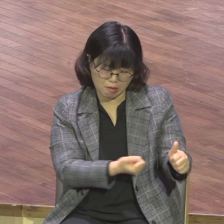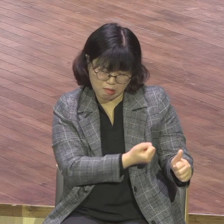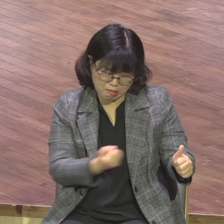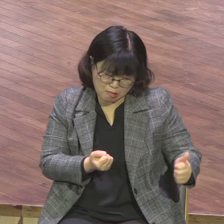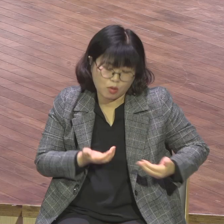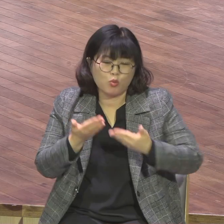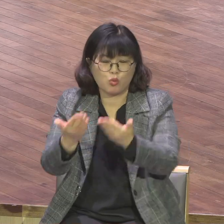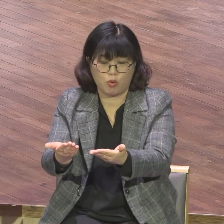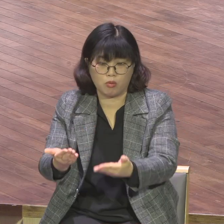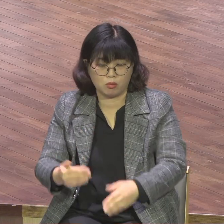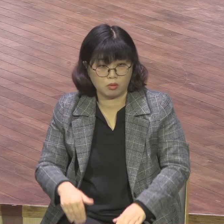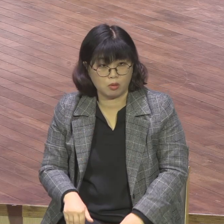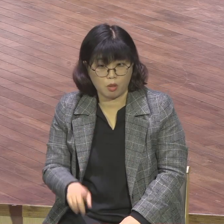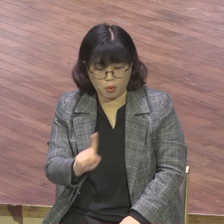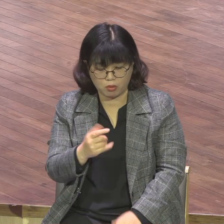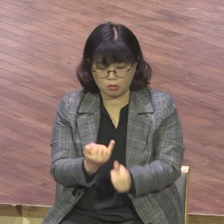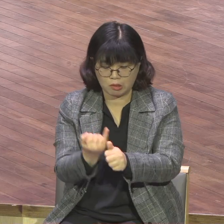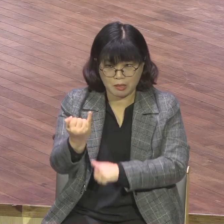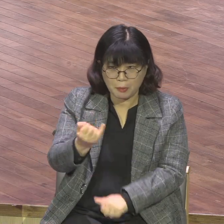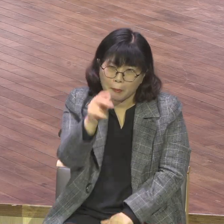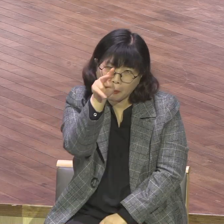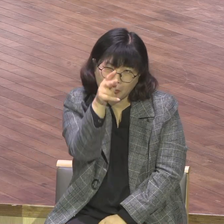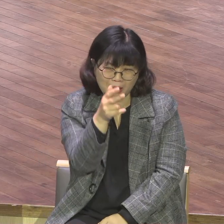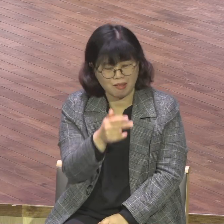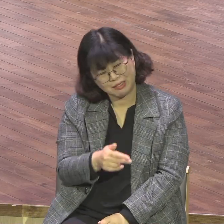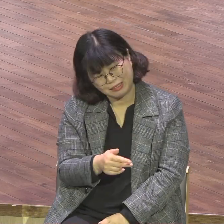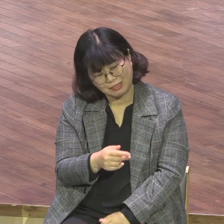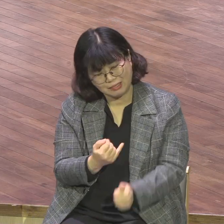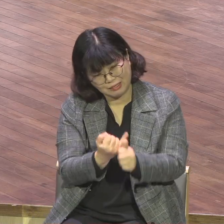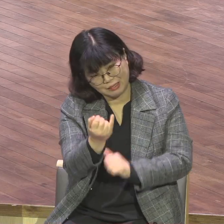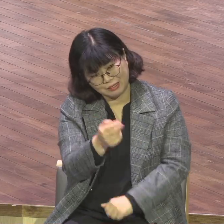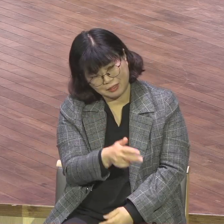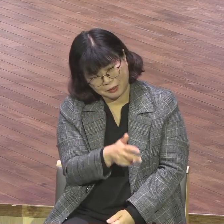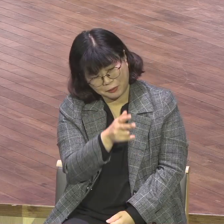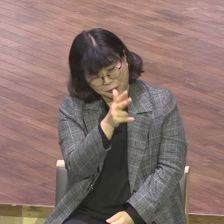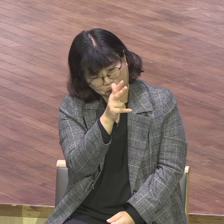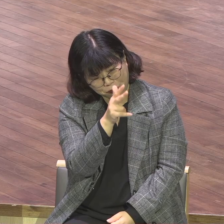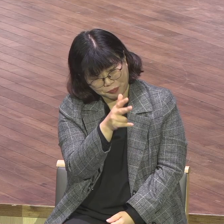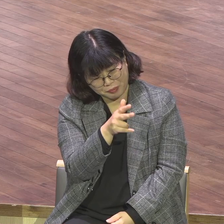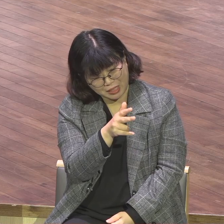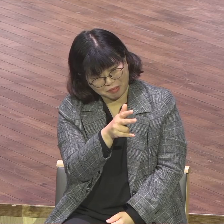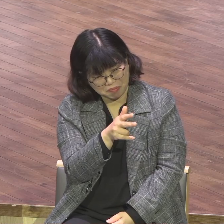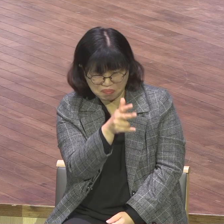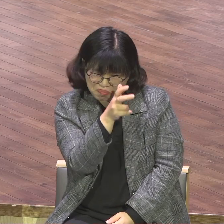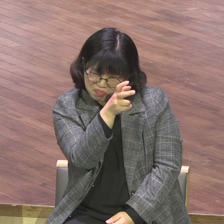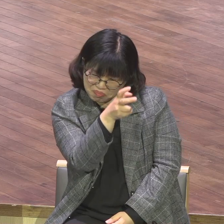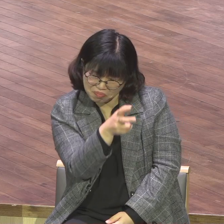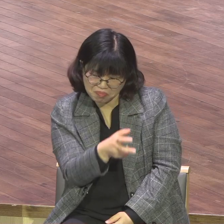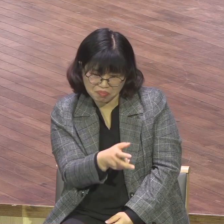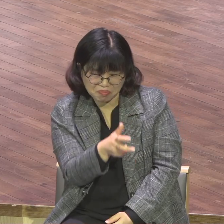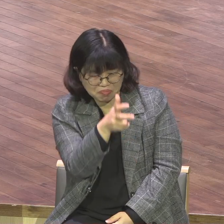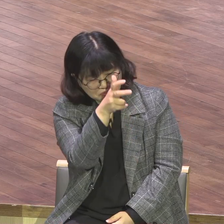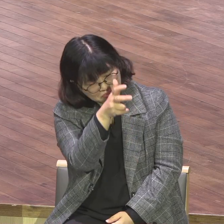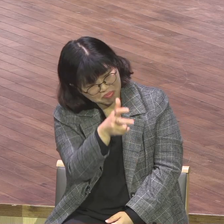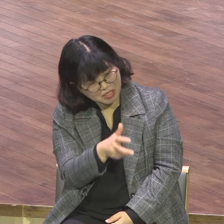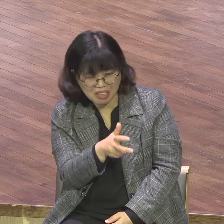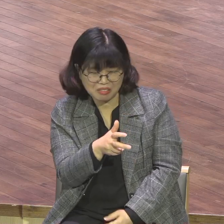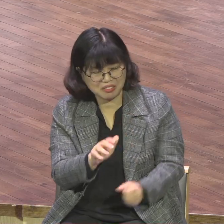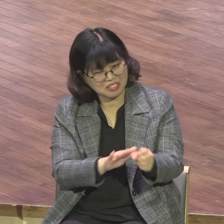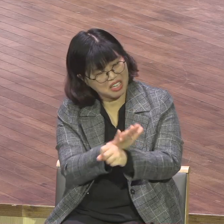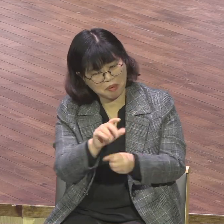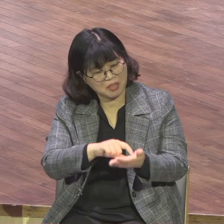사랑할 조건이 없어도 사랑해야 된다라는 사랑이, 이게 그리스도의